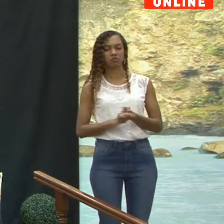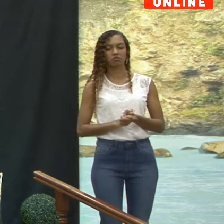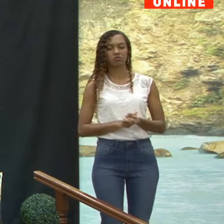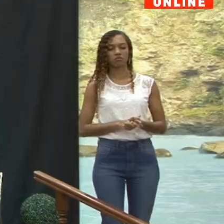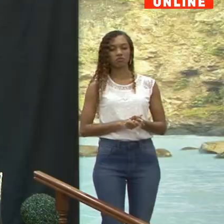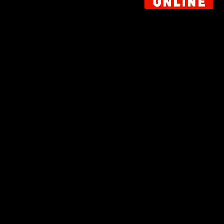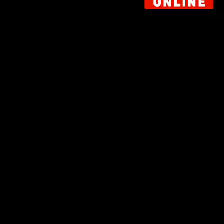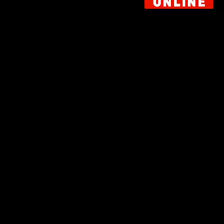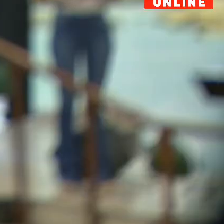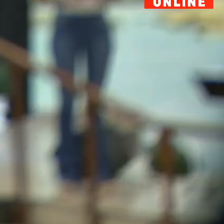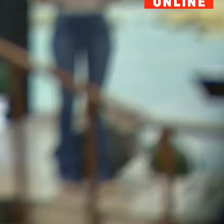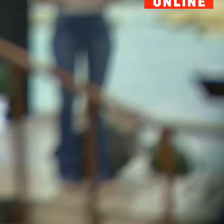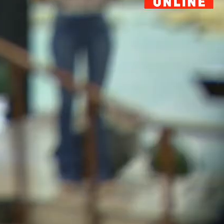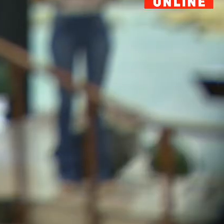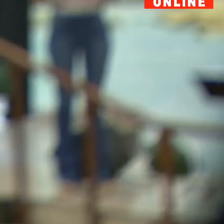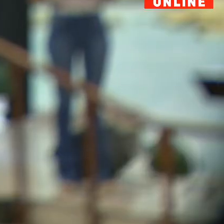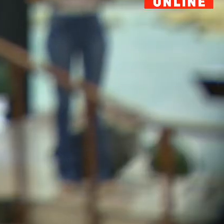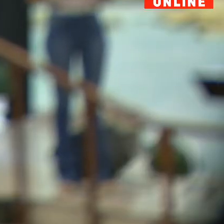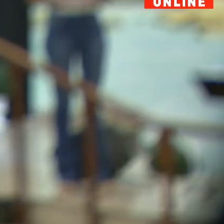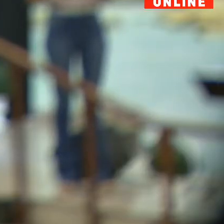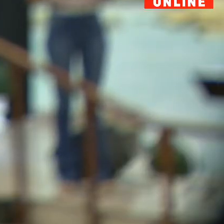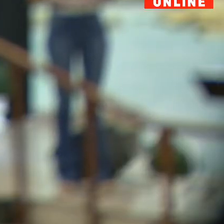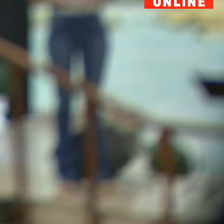se coçava com cacos de telha.